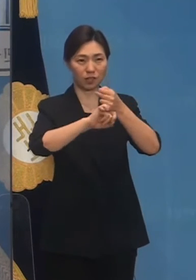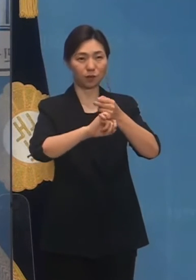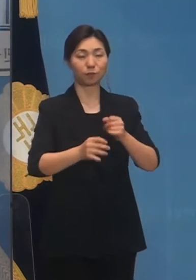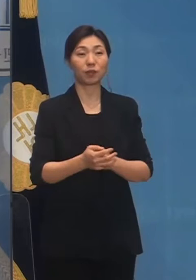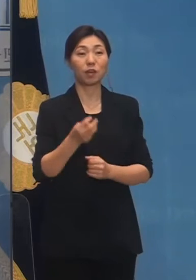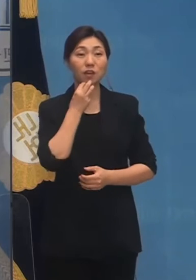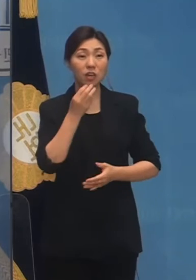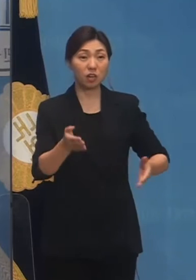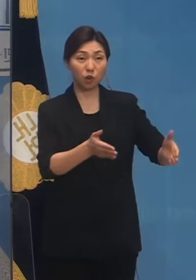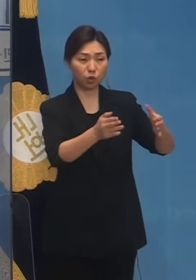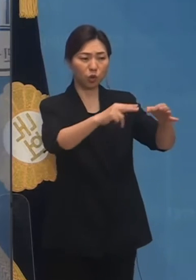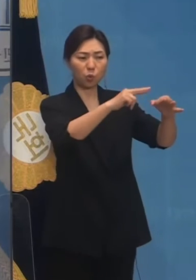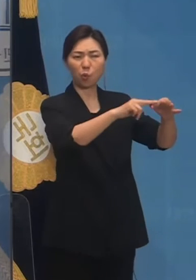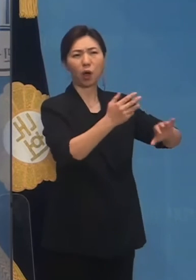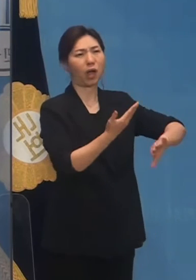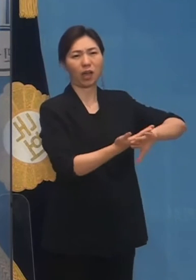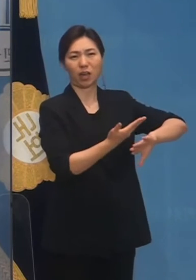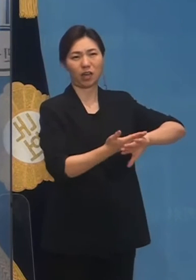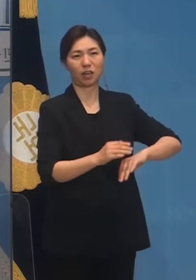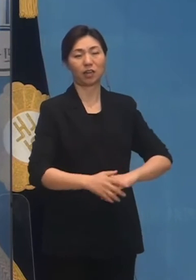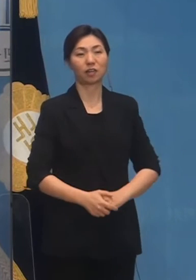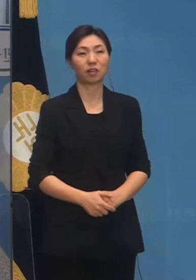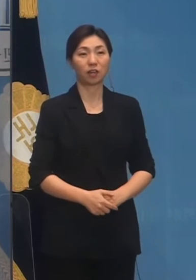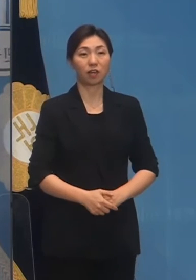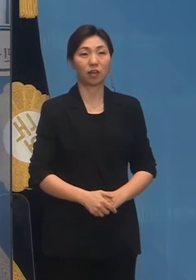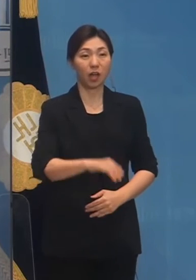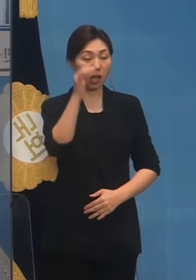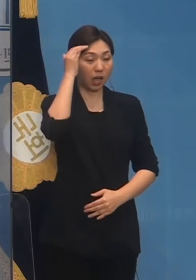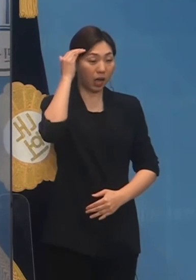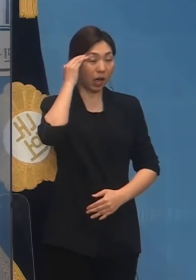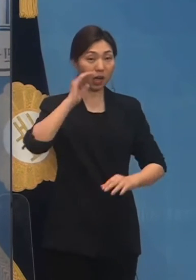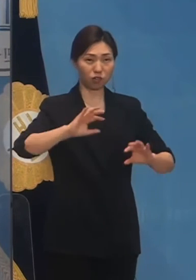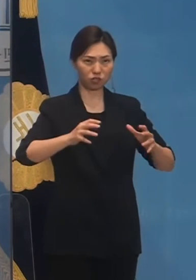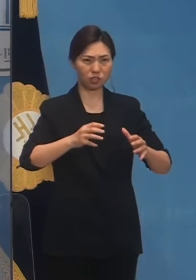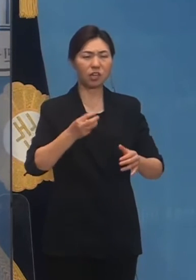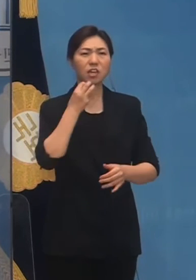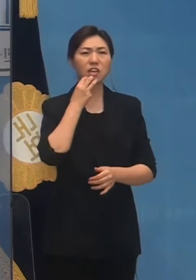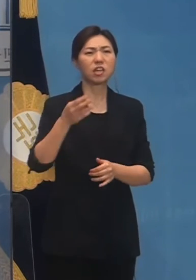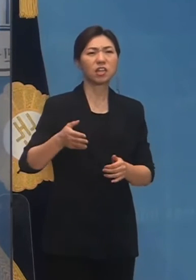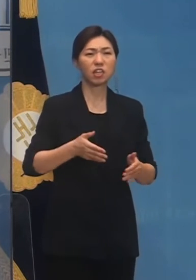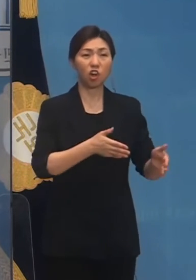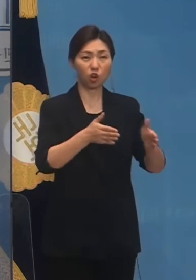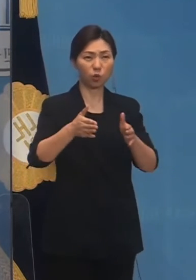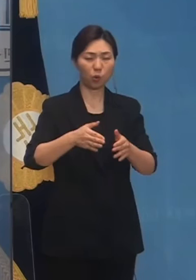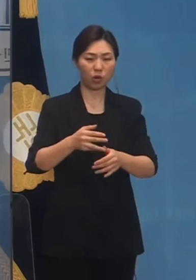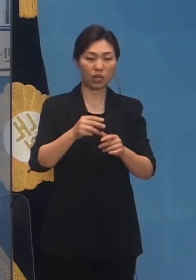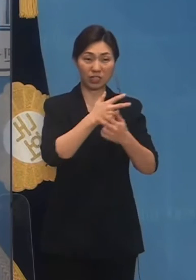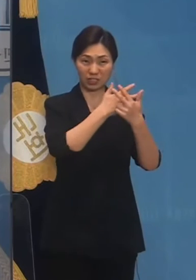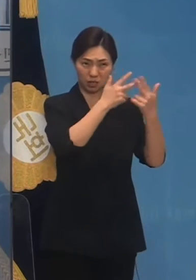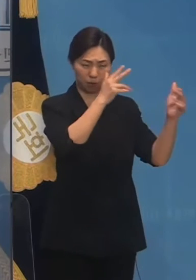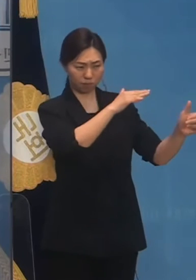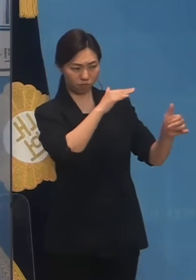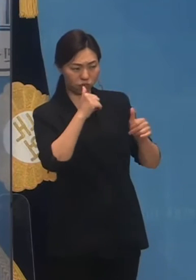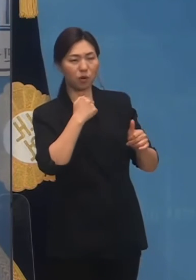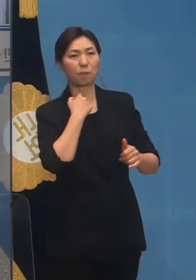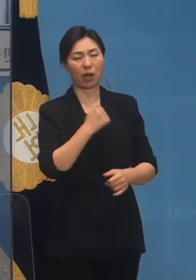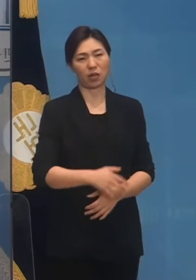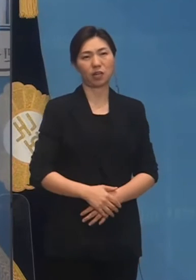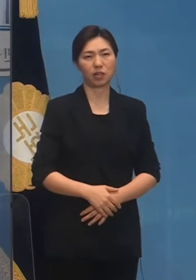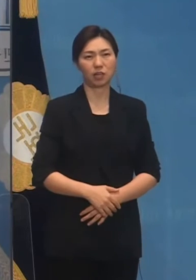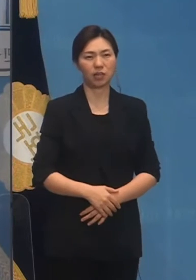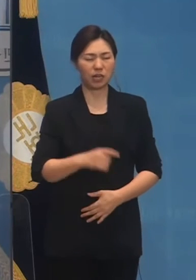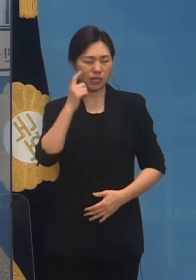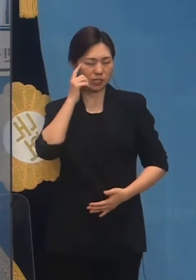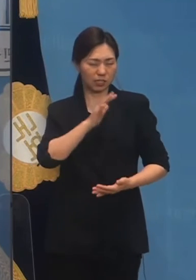경기도는 여의도가 아닙니다. 대한민국은 경기도의 이재명을 불러냈습니다. 국민은 사이다같이 시원한 현장